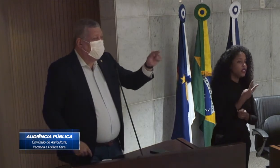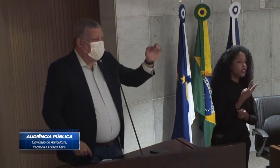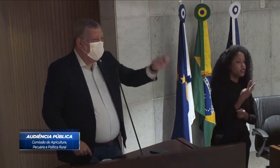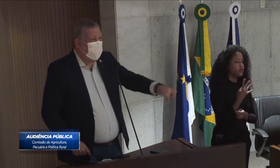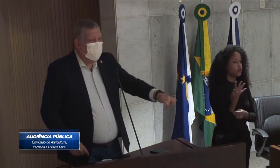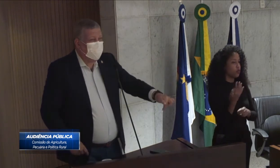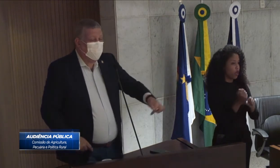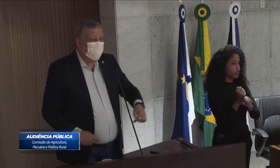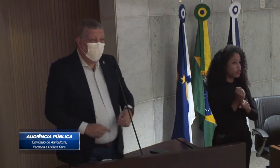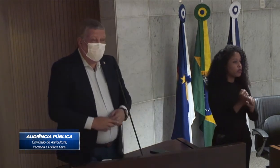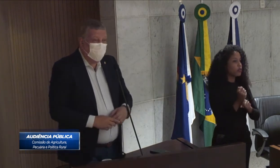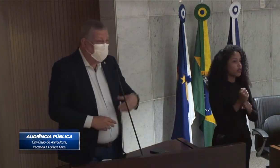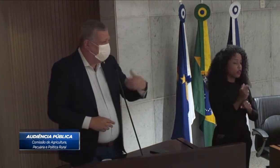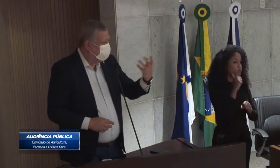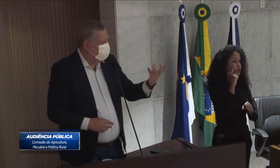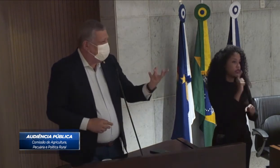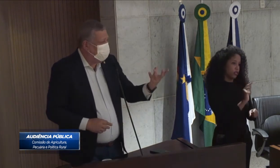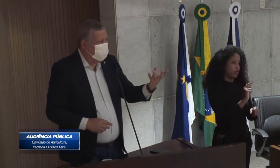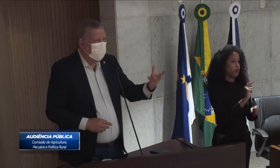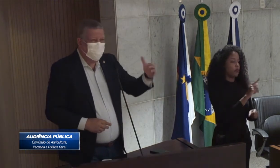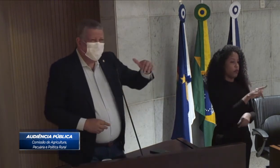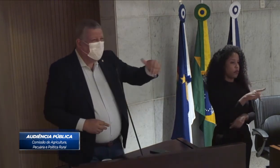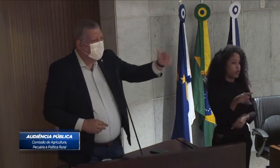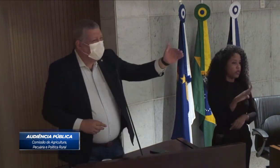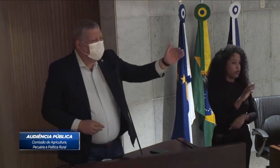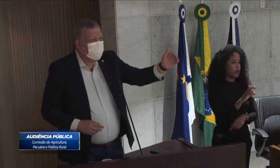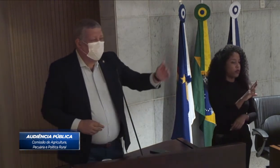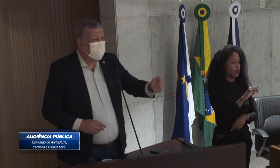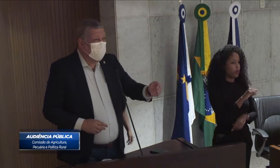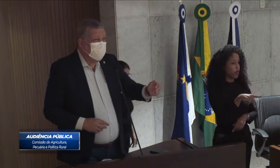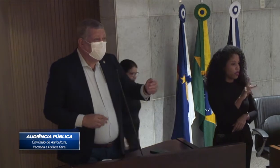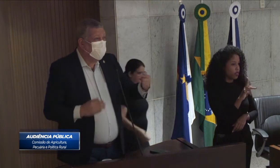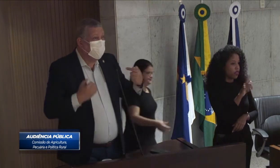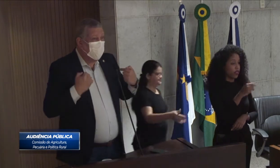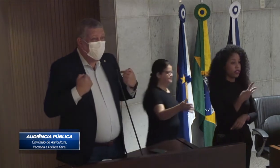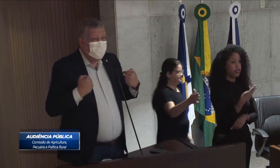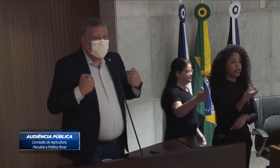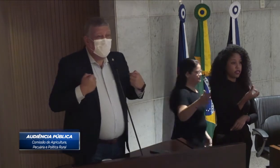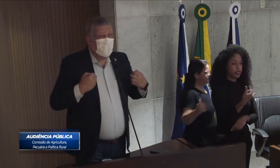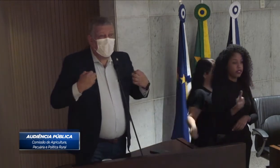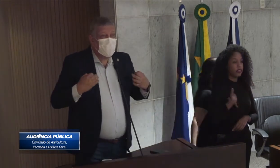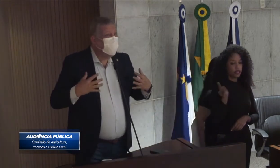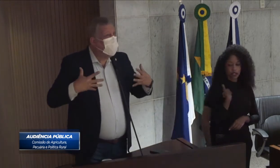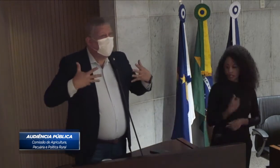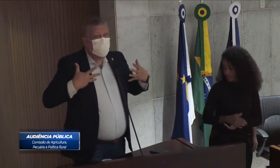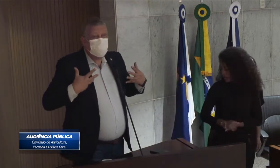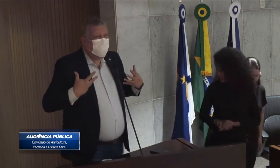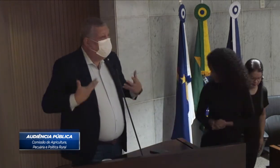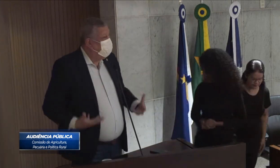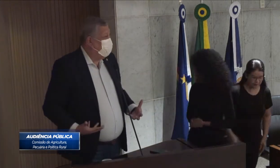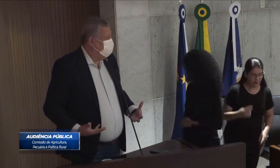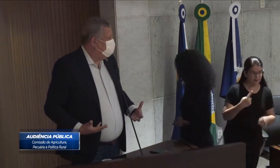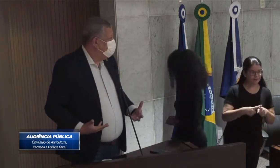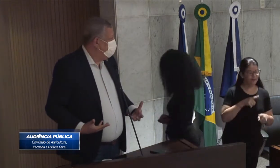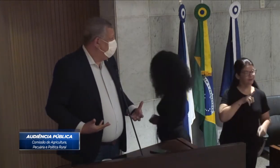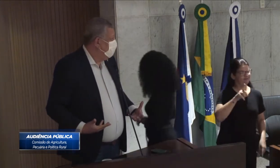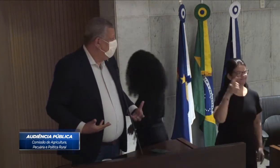atrás, que culminou com a eleição de Boric, novo presidente da República, de 36 anos, porque lá não tem previdência